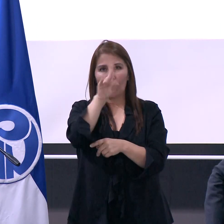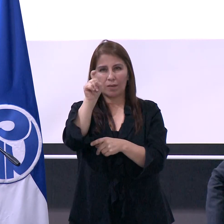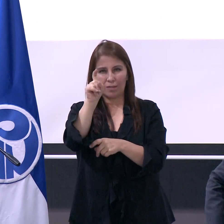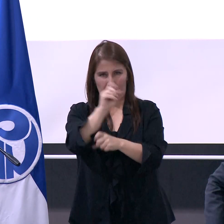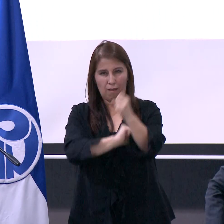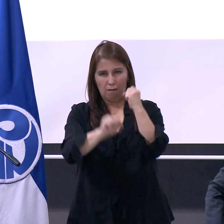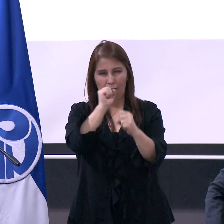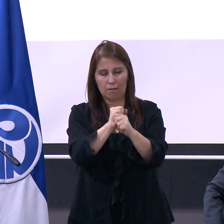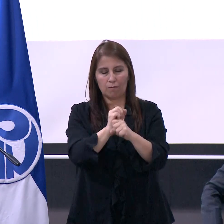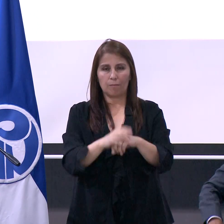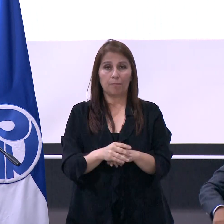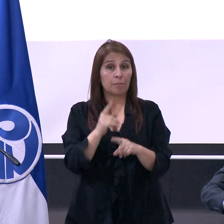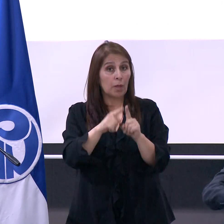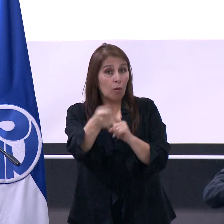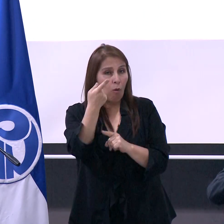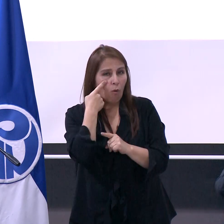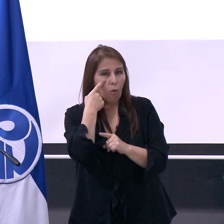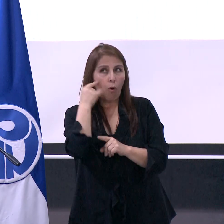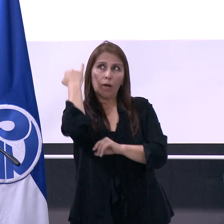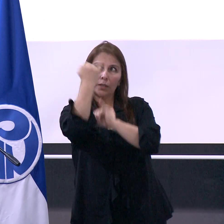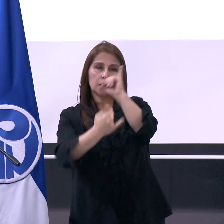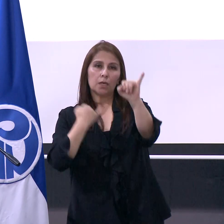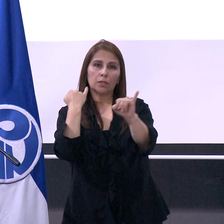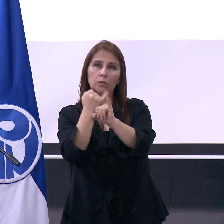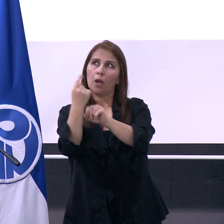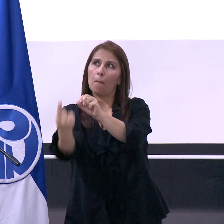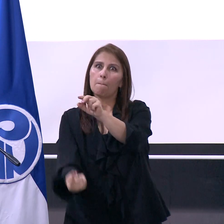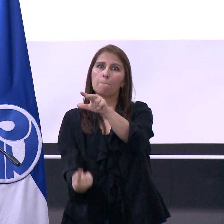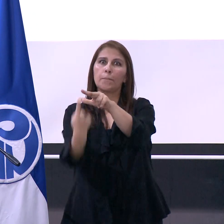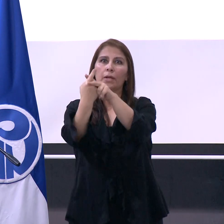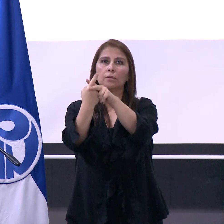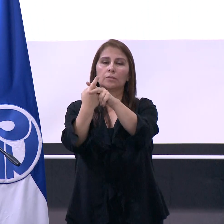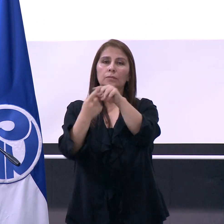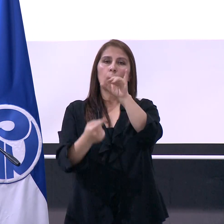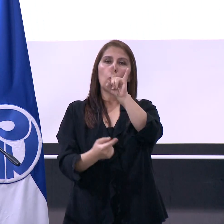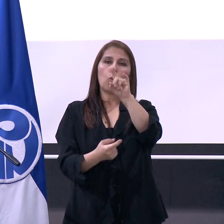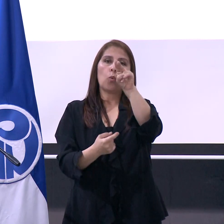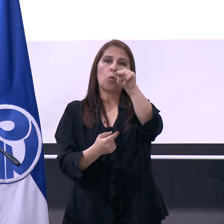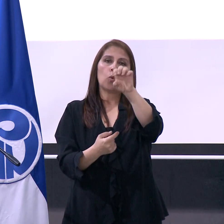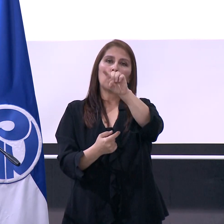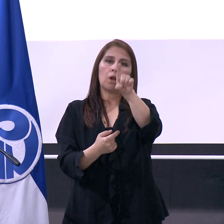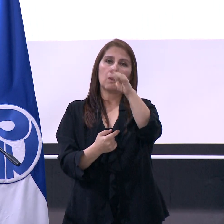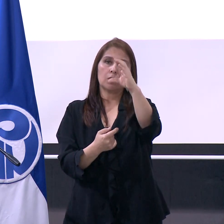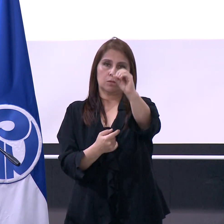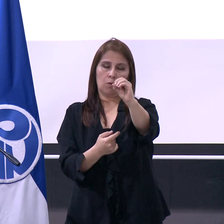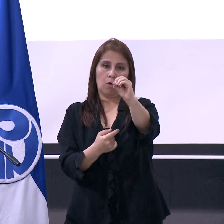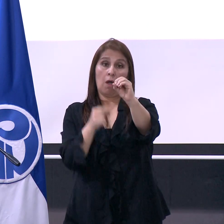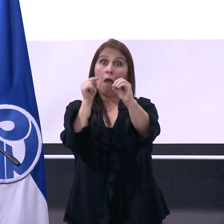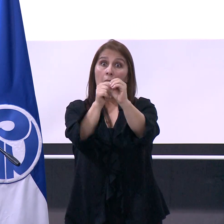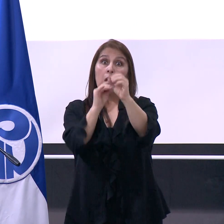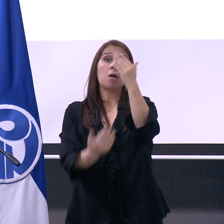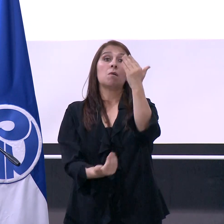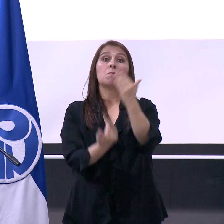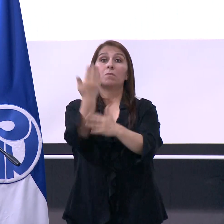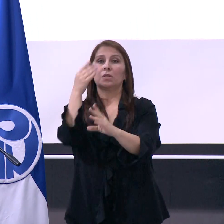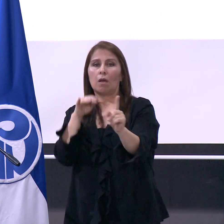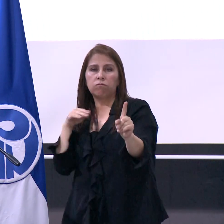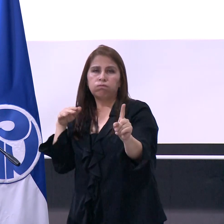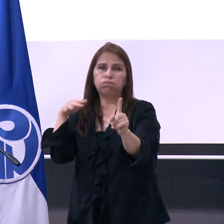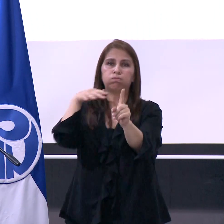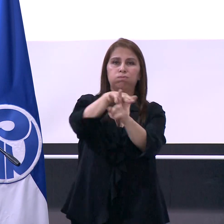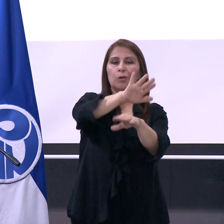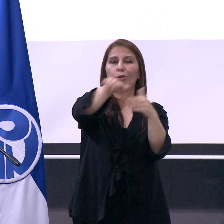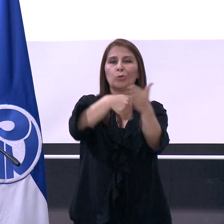internacional estaba emergiendo una instancia como la unesco que comenzaba a tener injerencia sobre los destinos de las